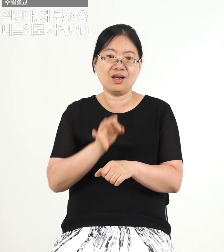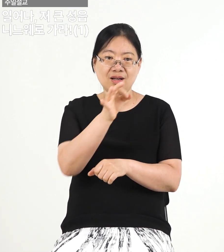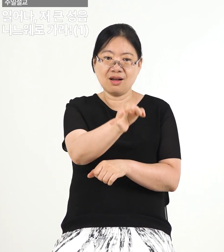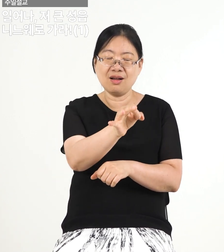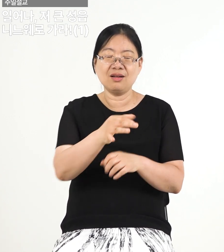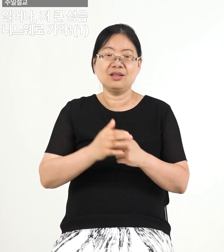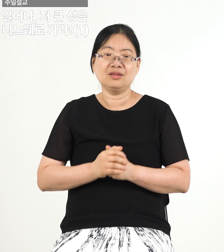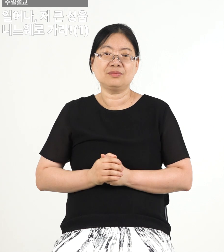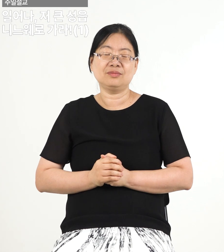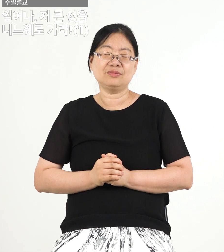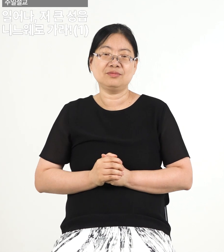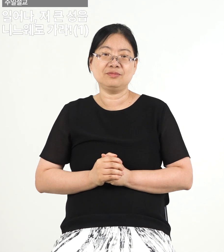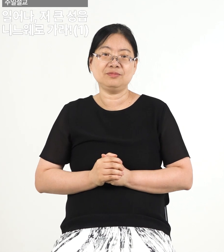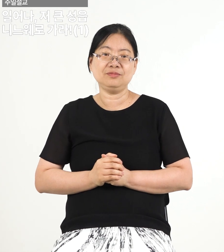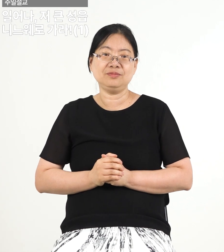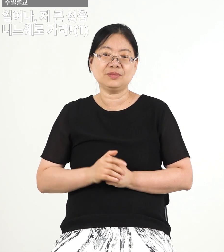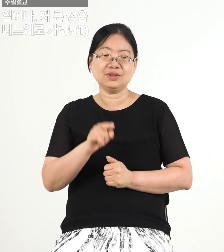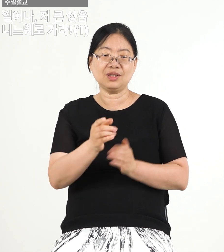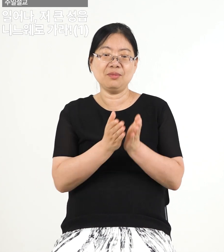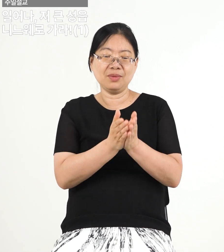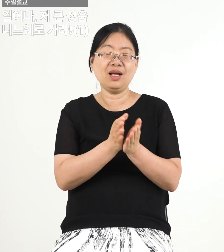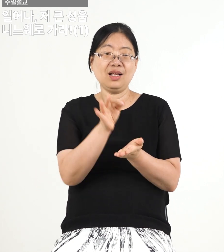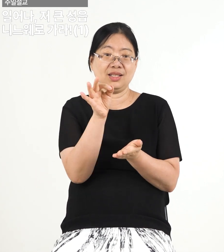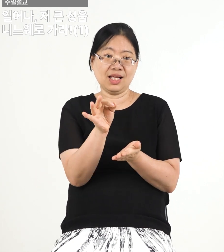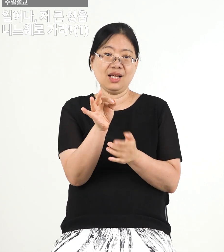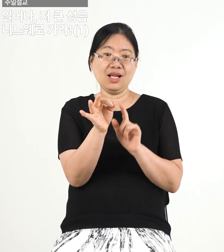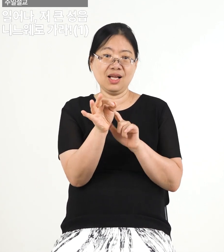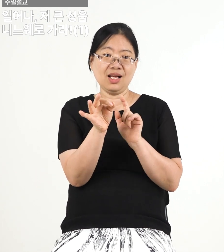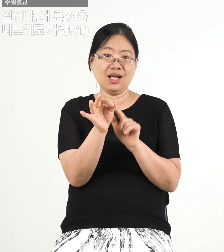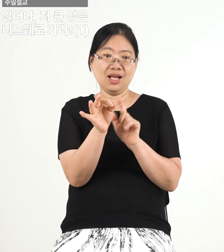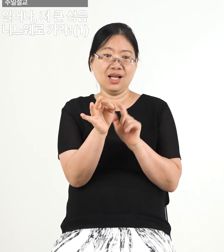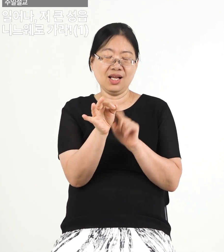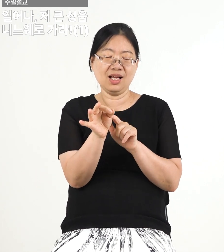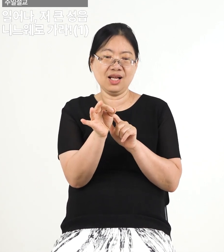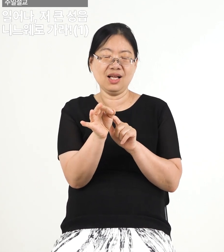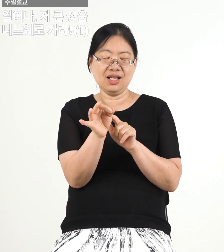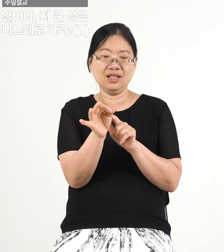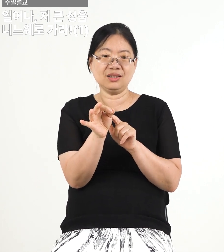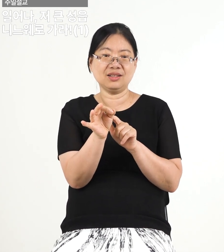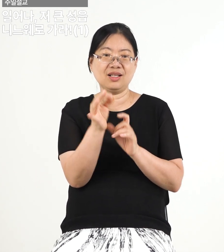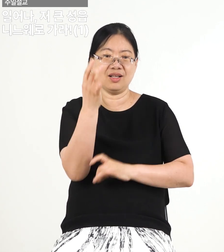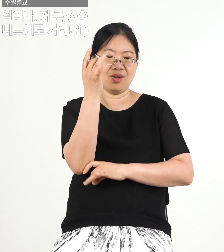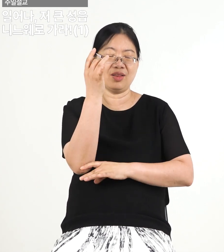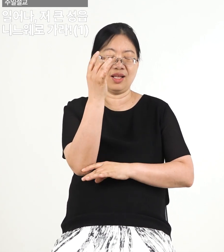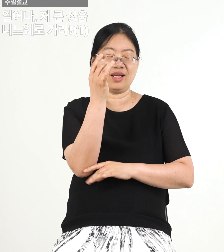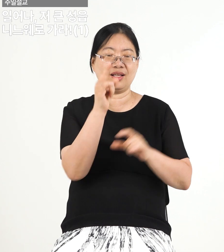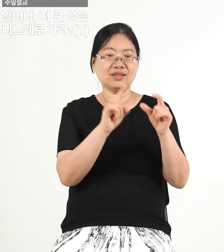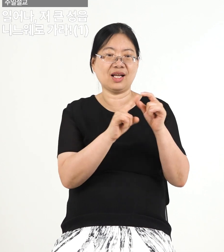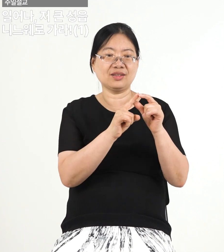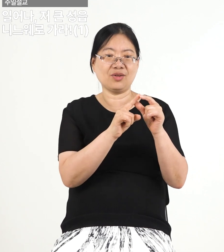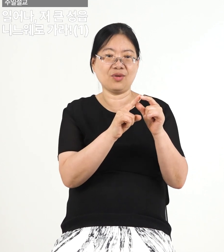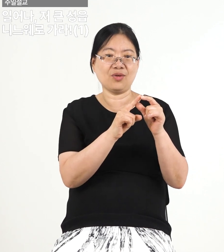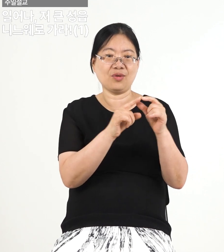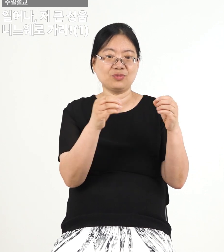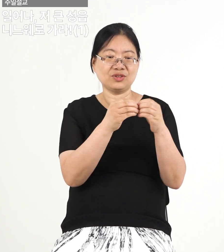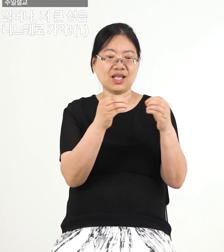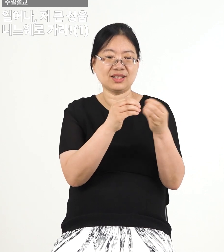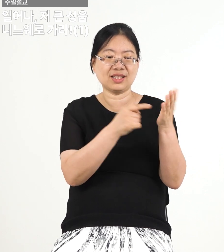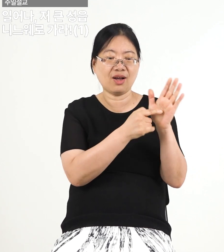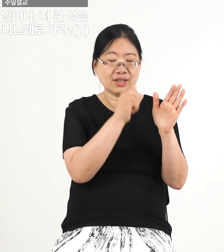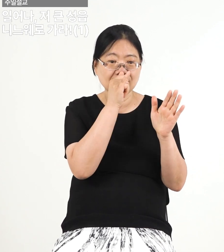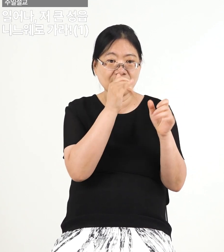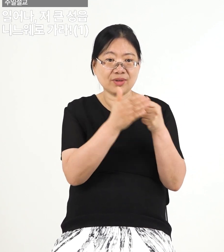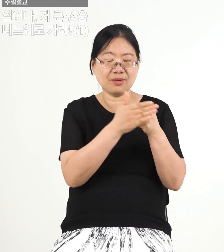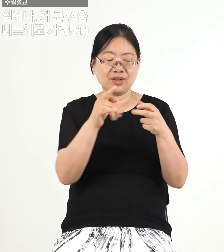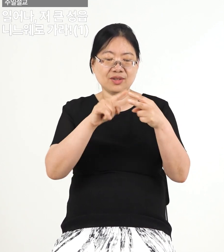앞에 그 뱃삭스라는 표현이 원문에 담아져 있습니다. 그래서 두 가지 해석이